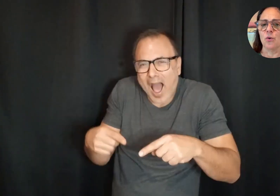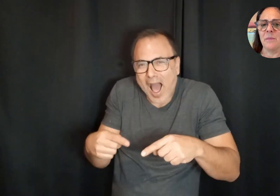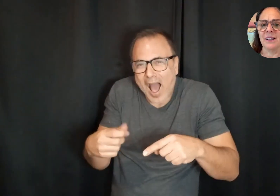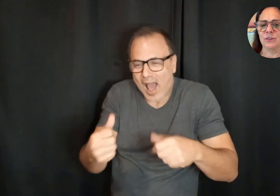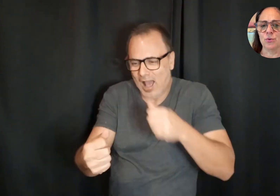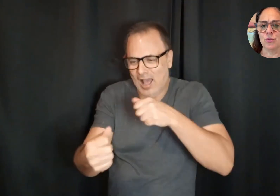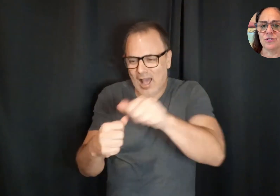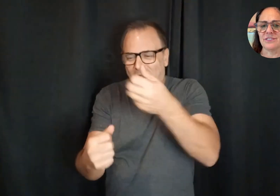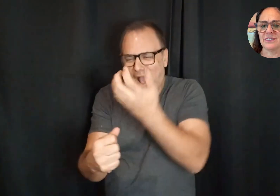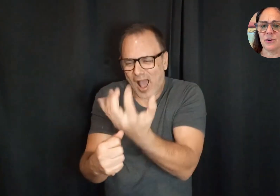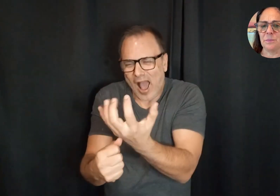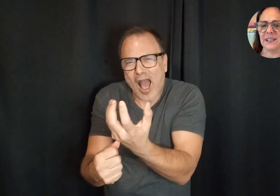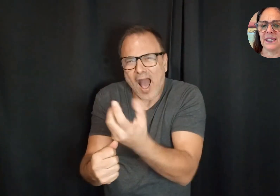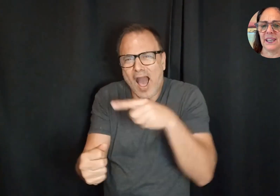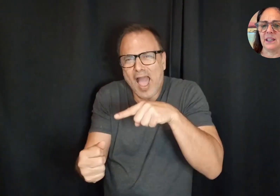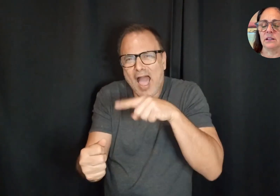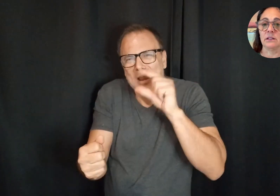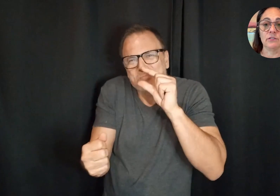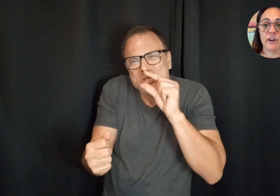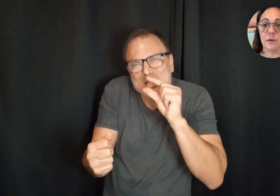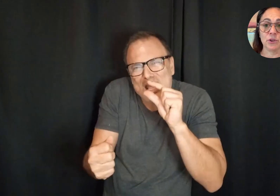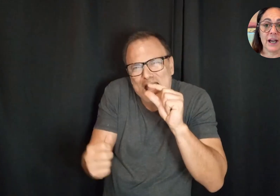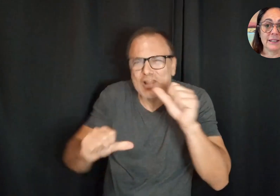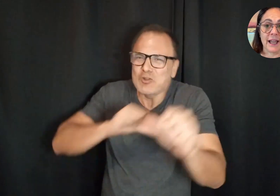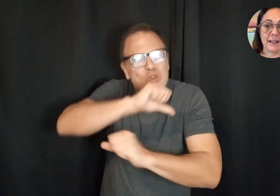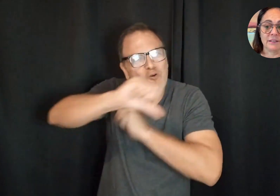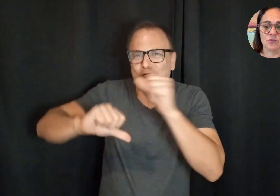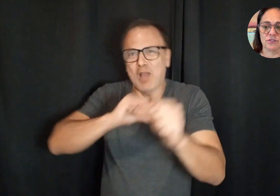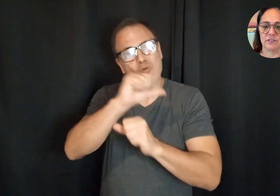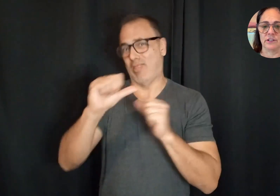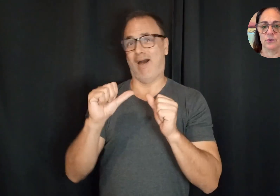Uma luz tão pequena não vai mudar nada, diziam.